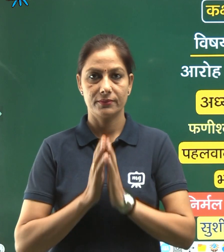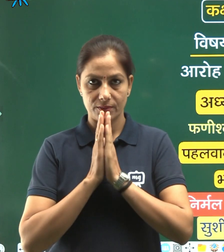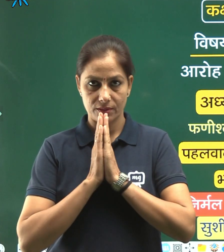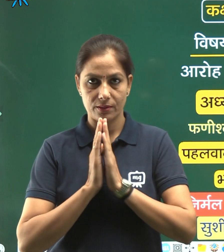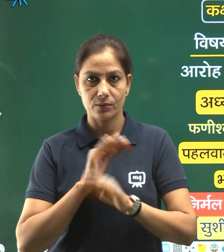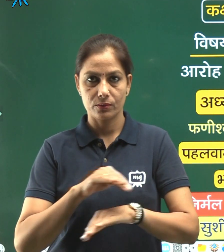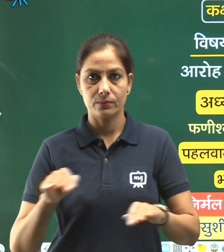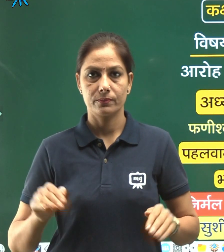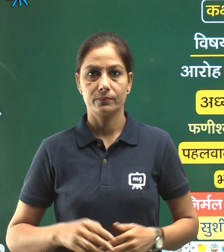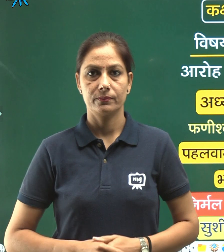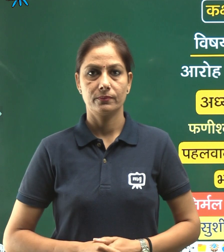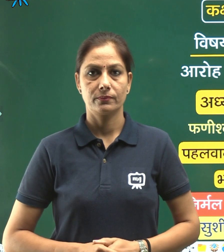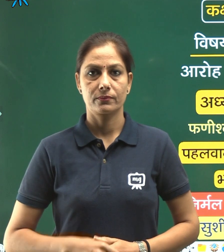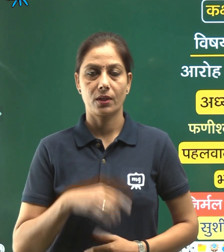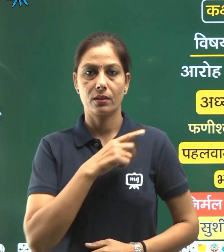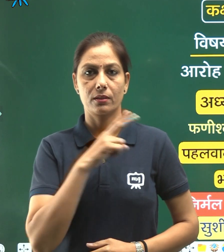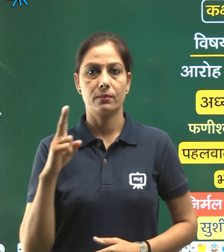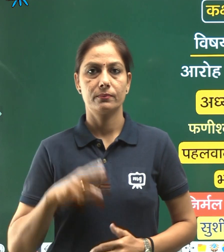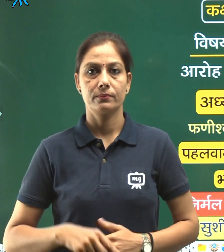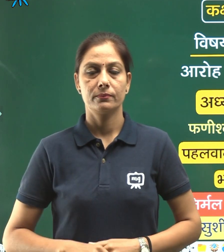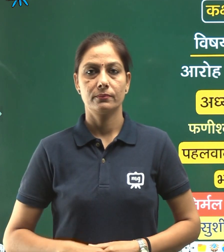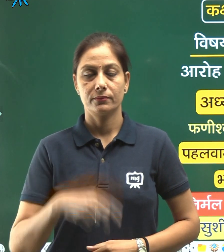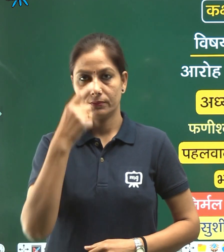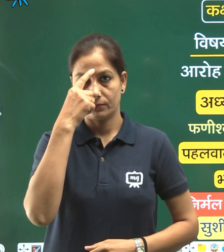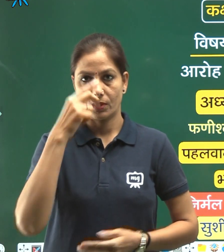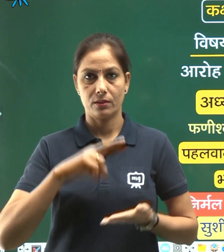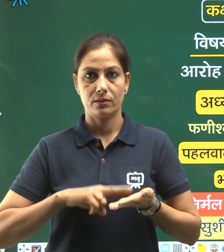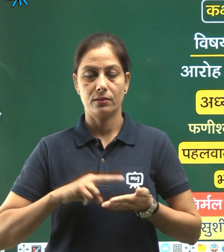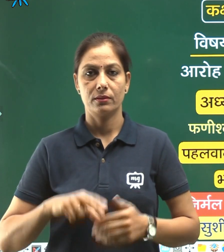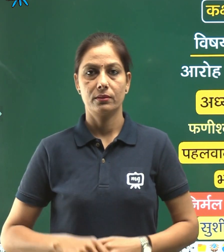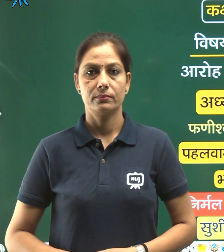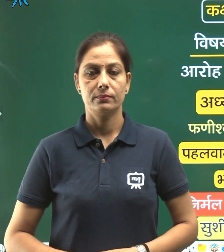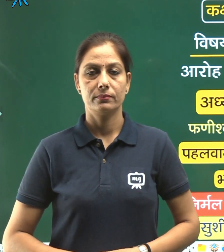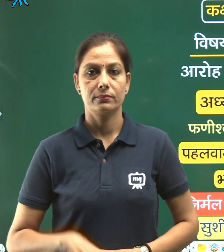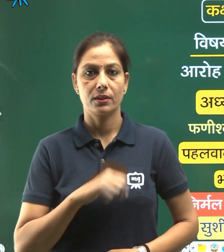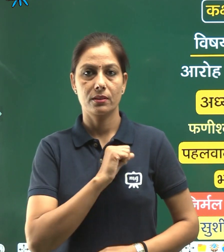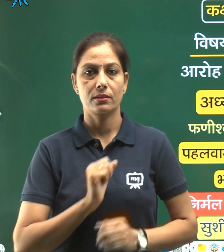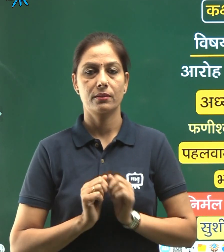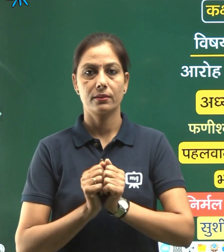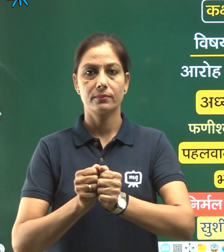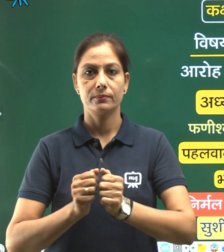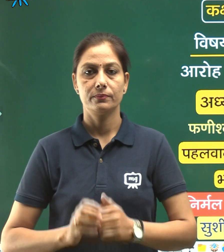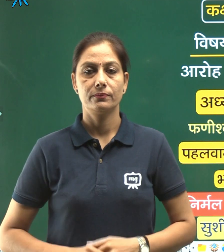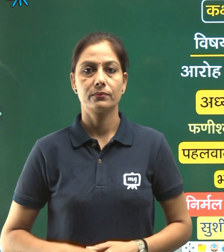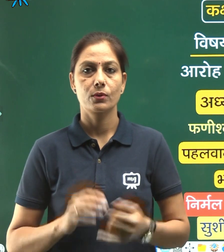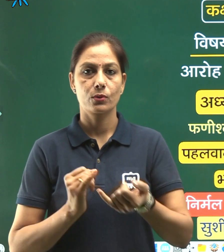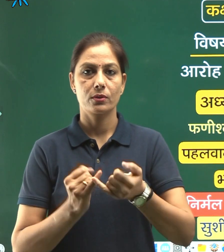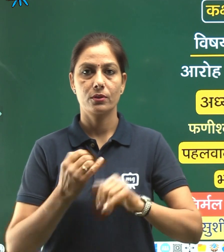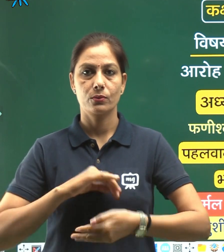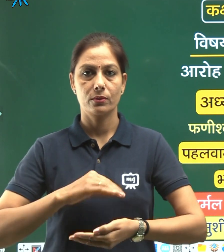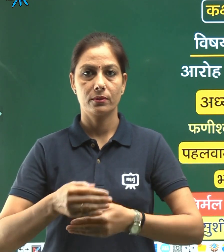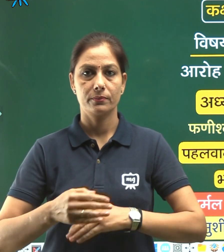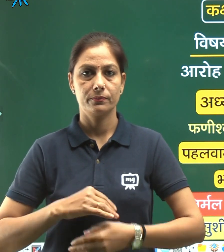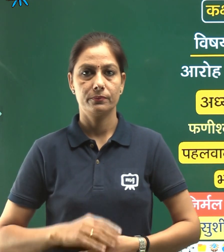नमस्कार बच्चों, मेरा नाम निर्मल कुमार गुप्ता, मेरे साथ हैं सुशीला